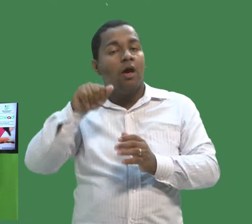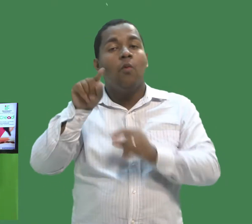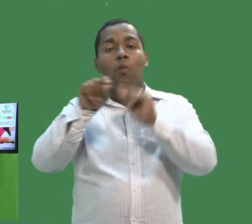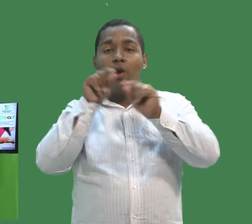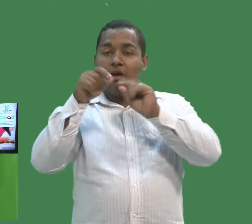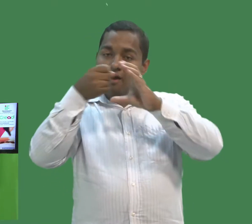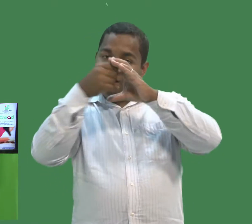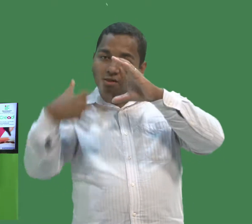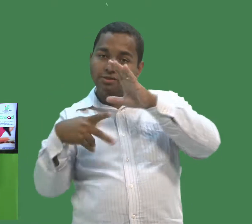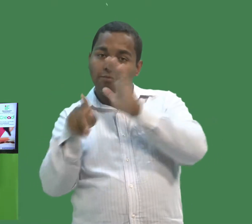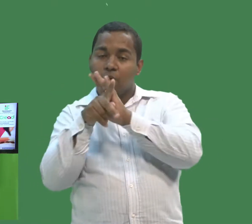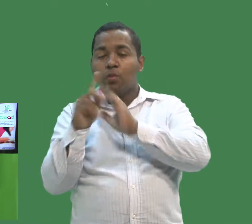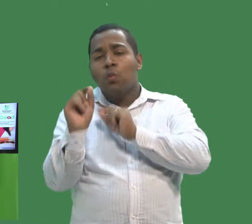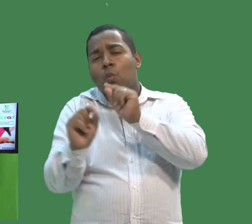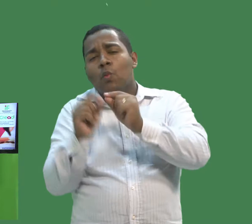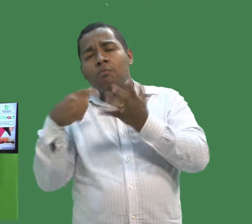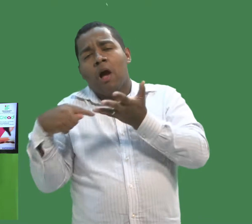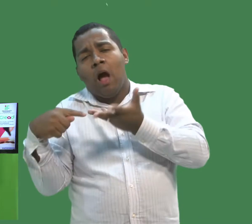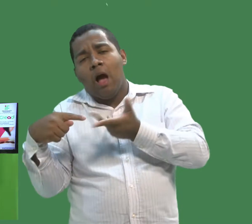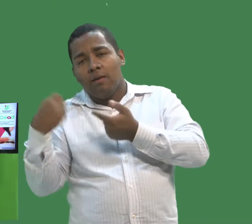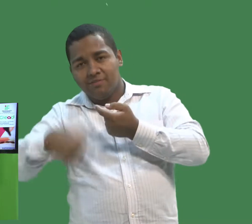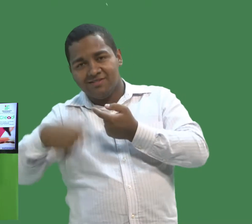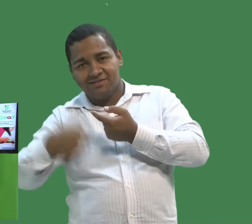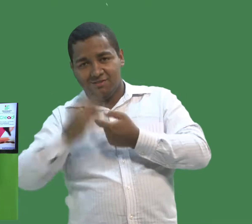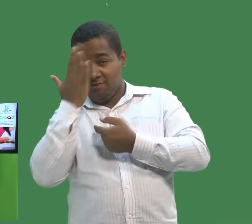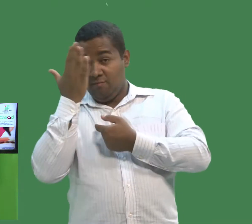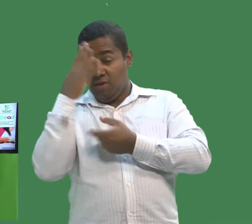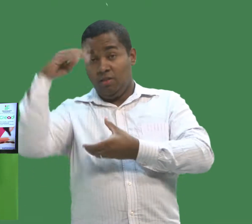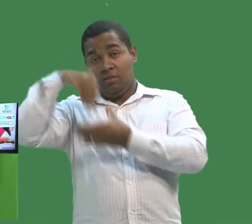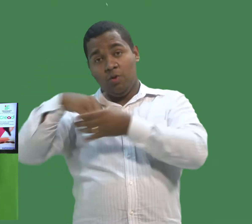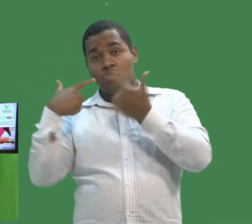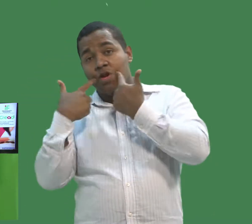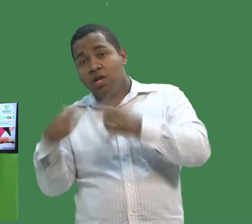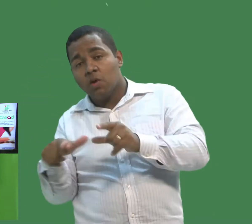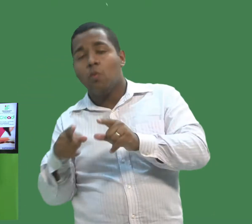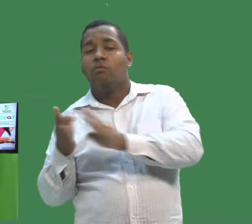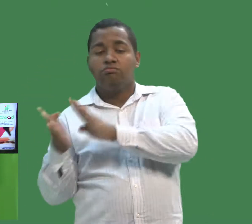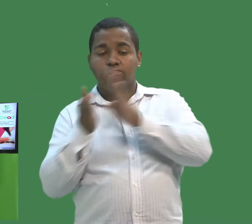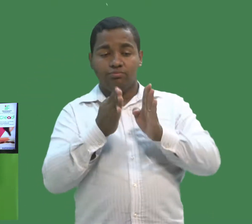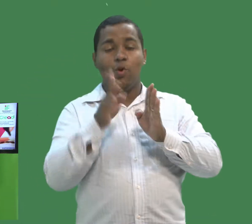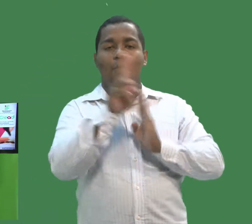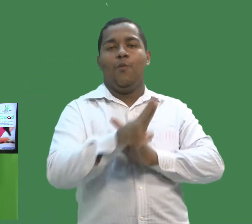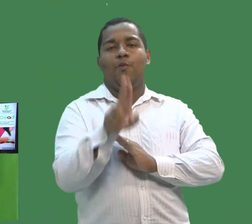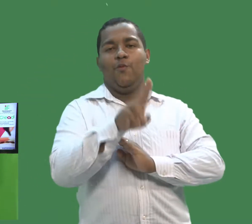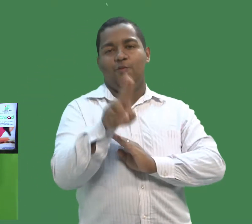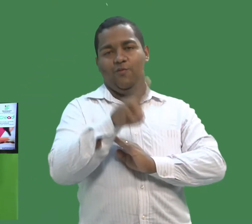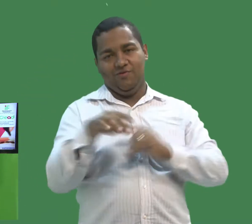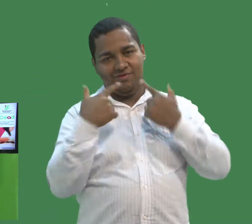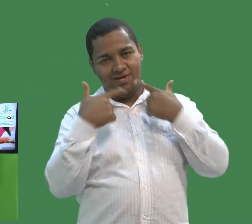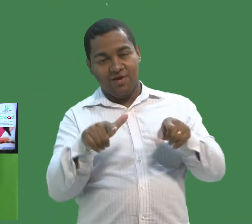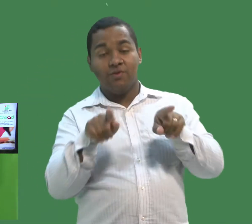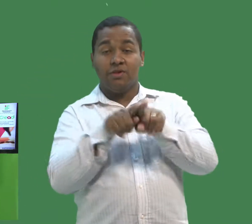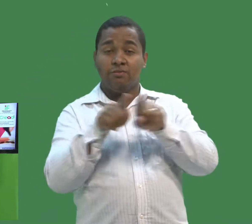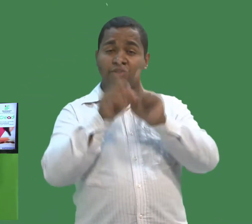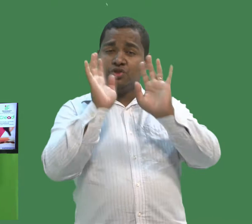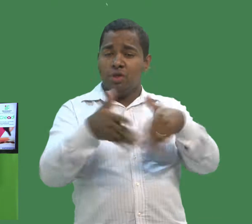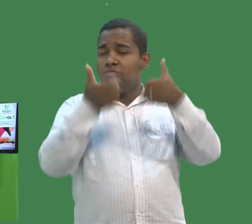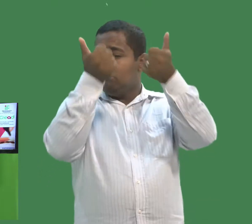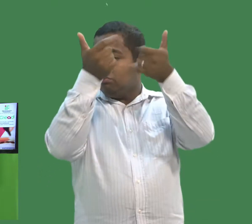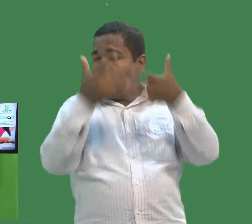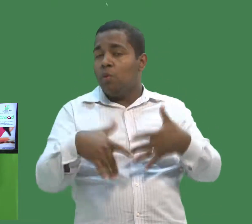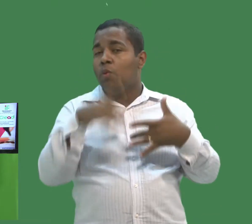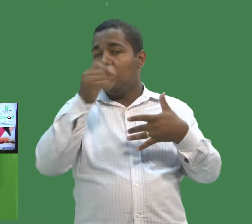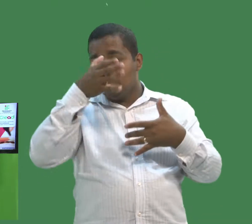caracterizar aquilo que se deve saber a respeito de uma língua, para poder usá-la. Como já abordamos, as primeiras obras de